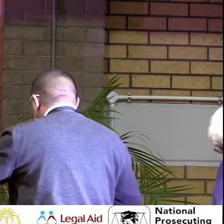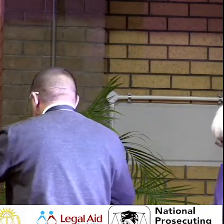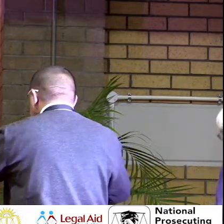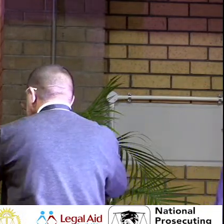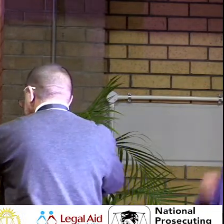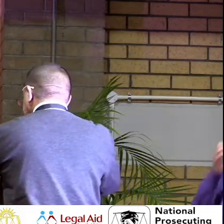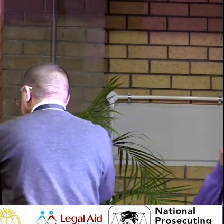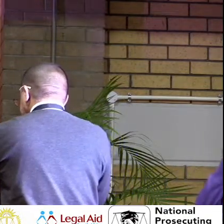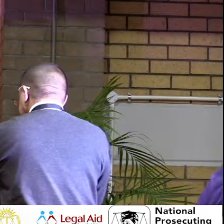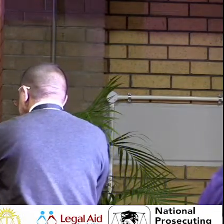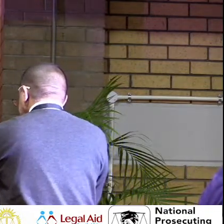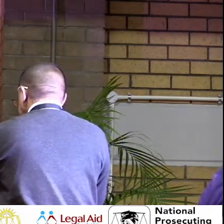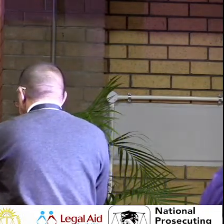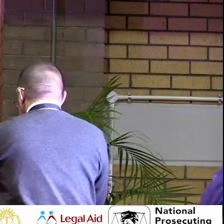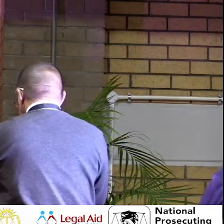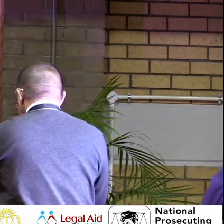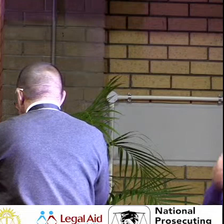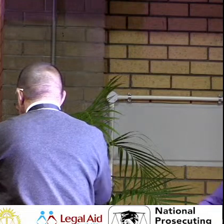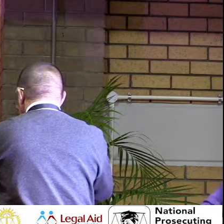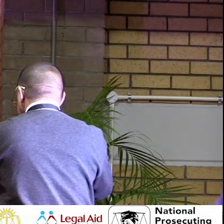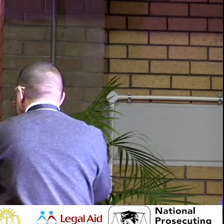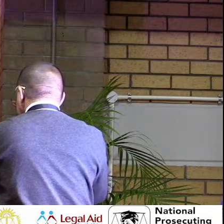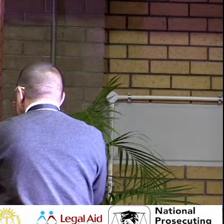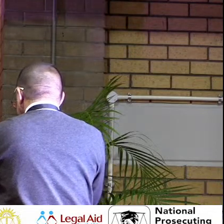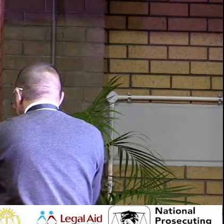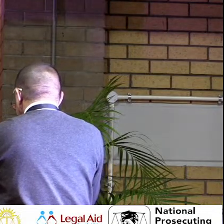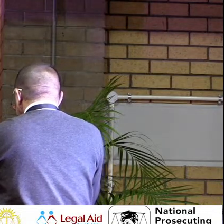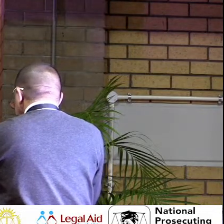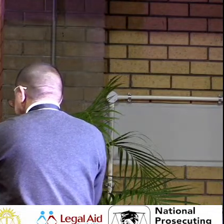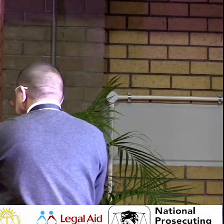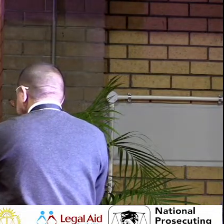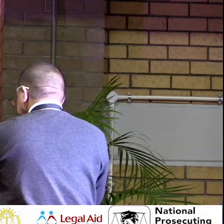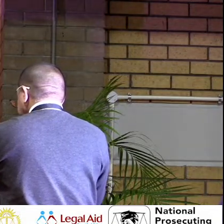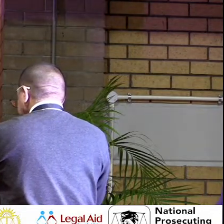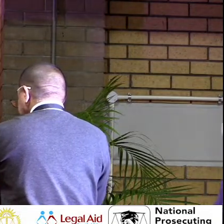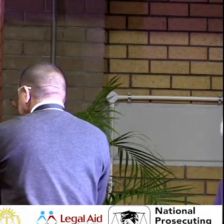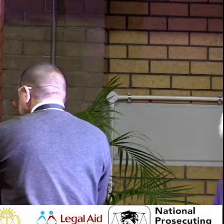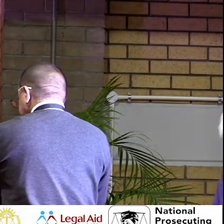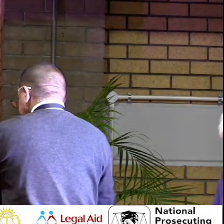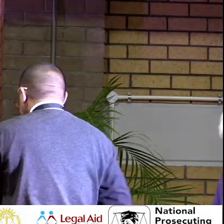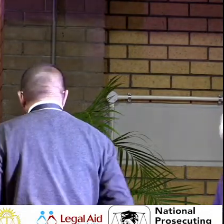ngeBellville. Qha ke ngoku ingxaki bafuna nina abahlali